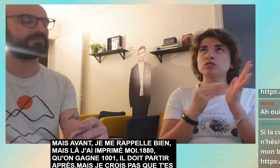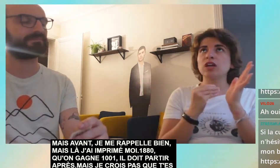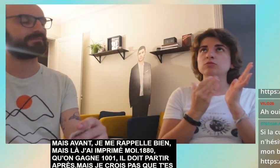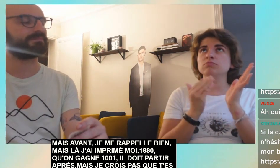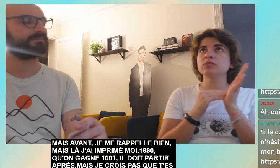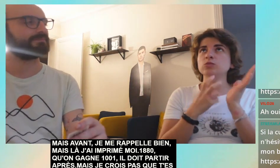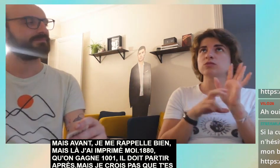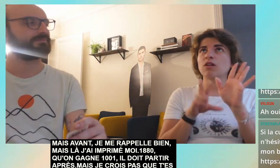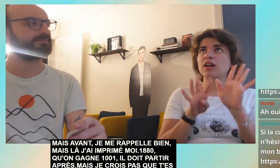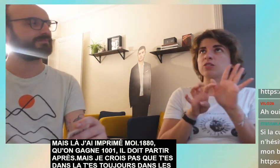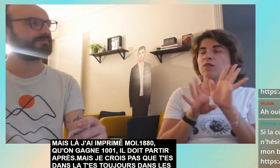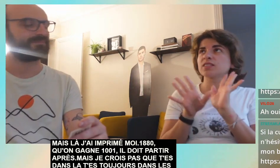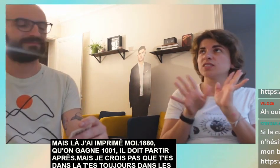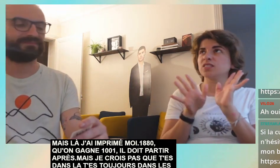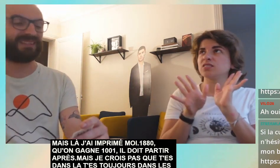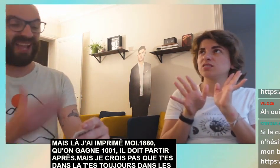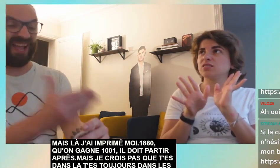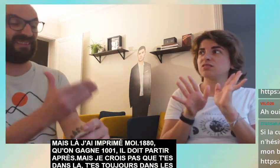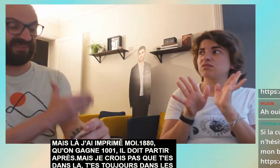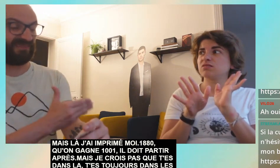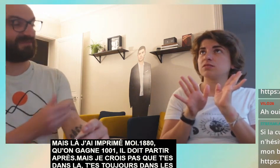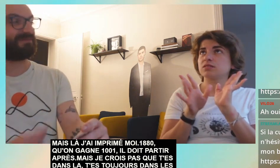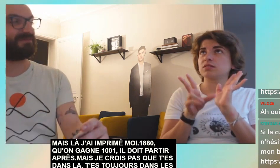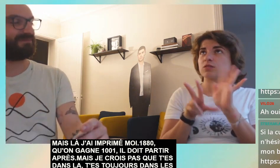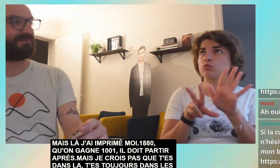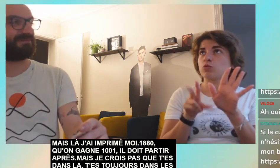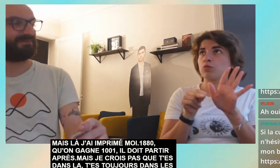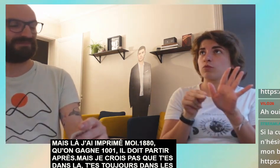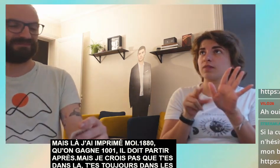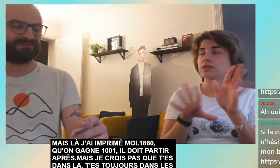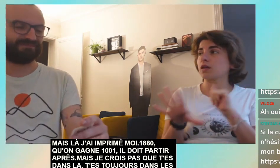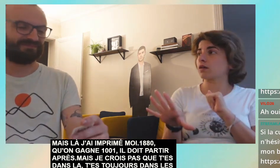dirais 1890. Avant. 85.